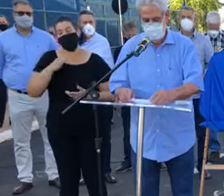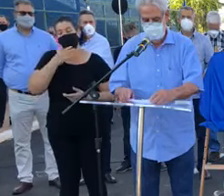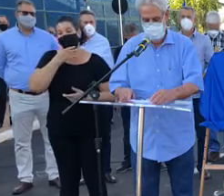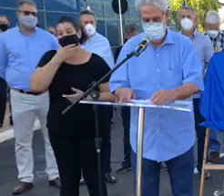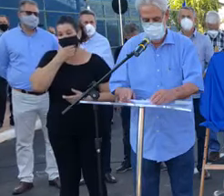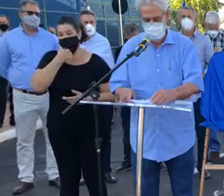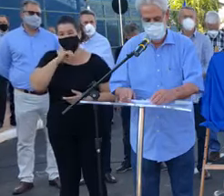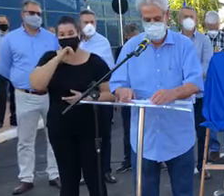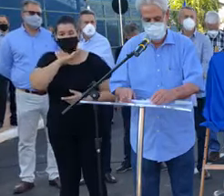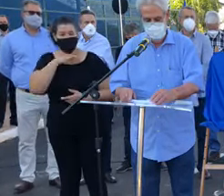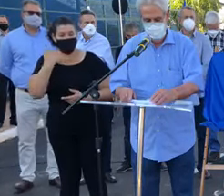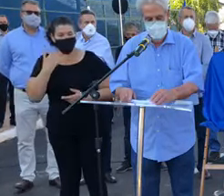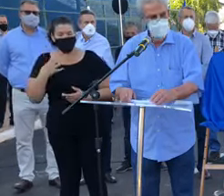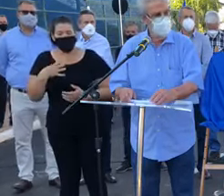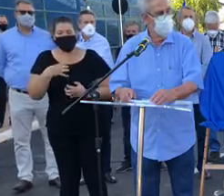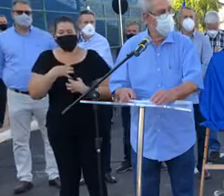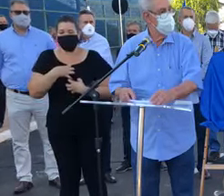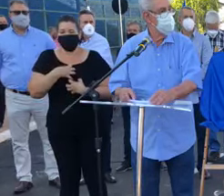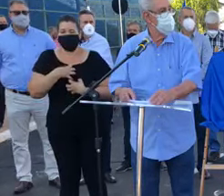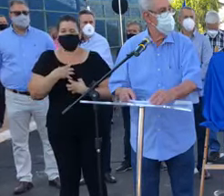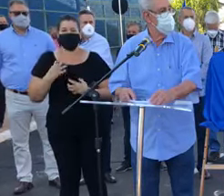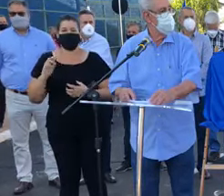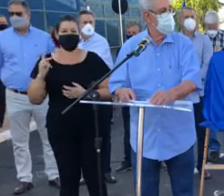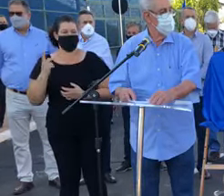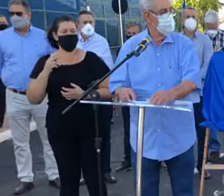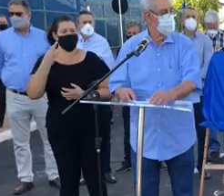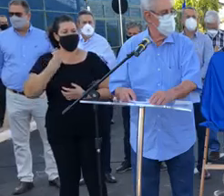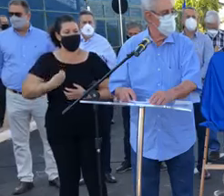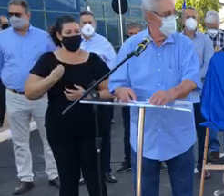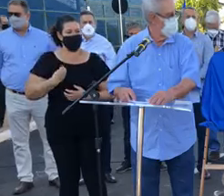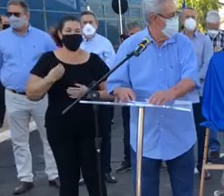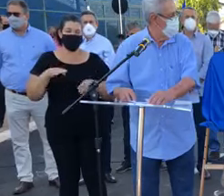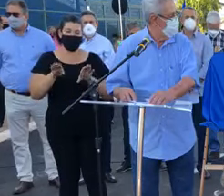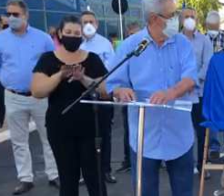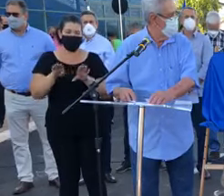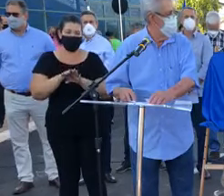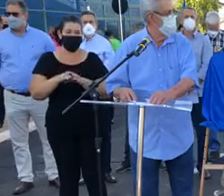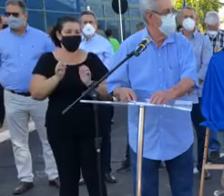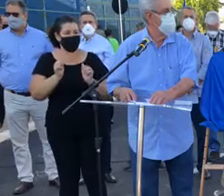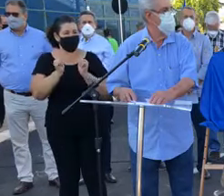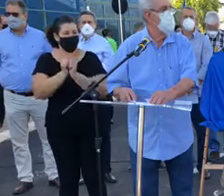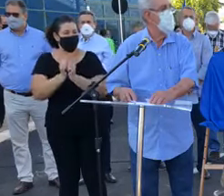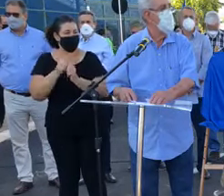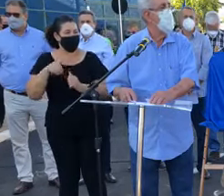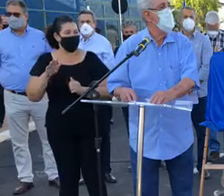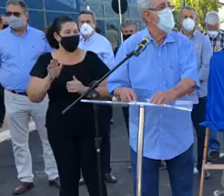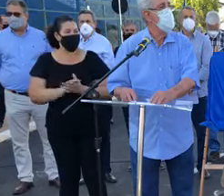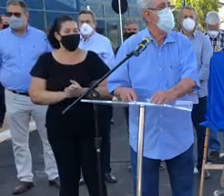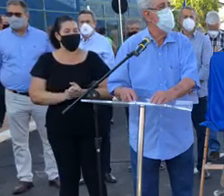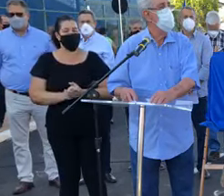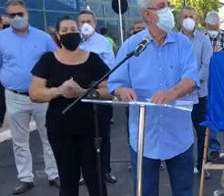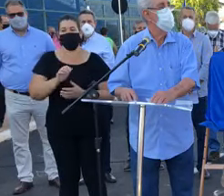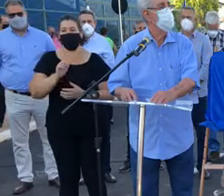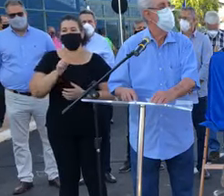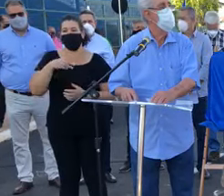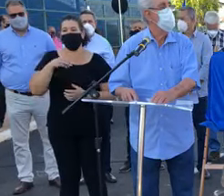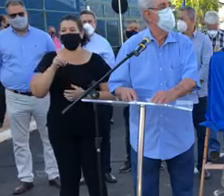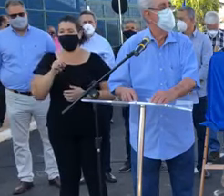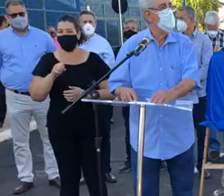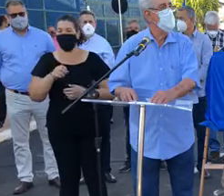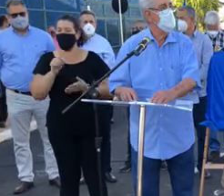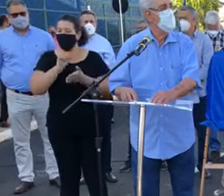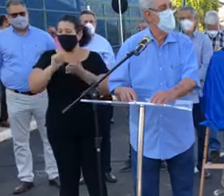é sentir um grande e importante pedaço de nossa história que se foi com ele. Amós escreveu em Rimas da